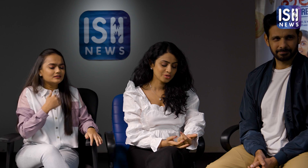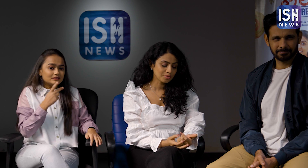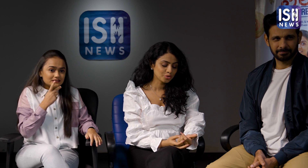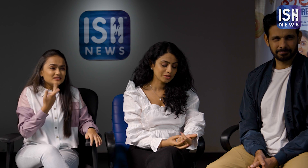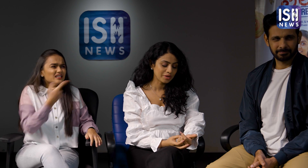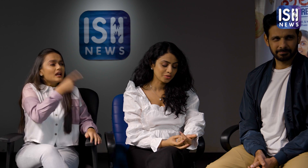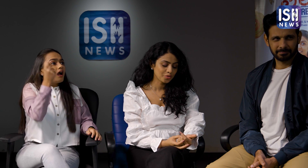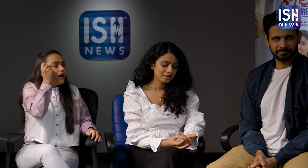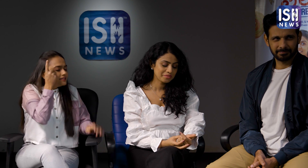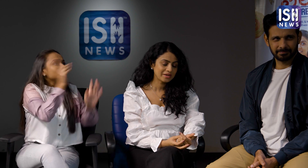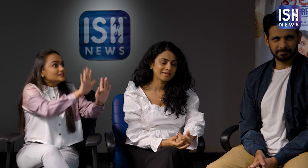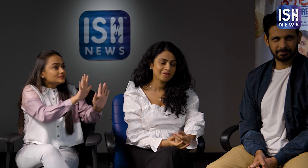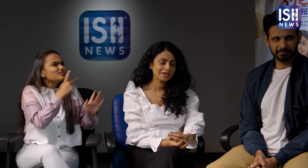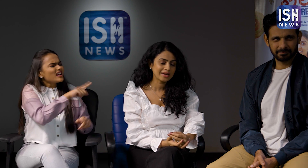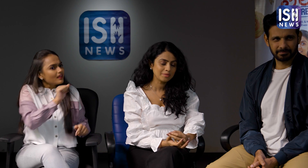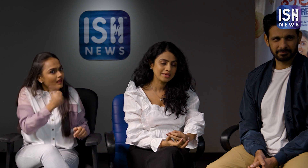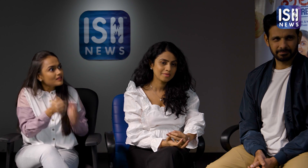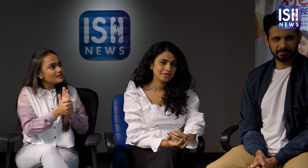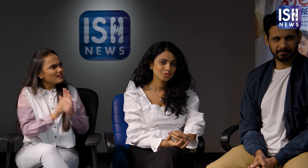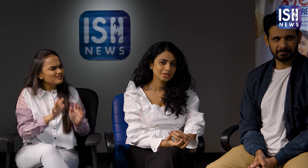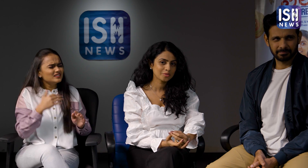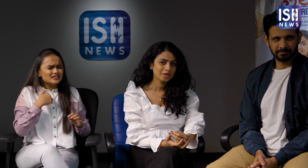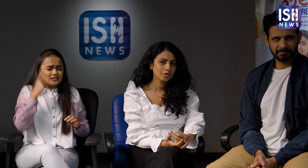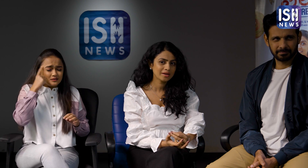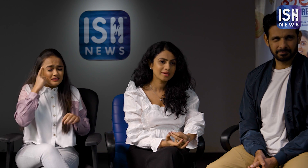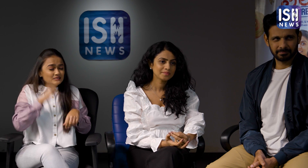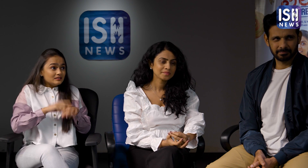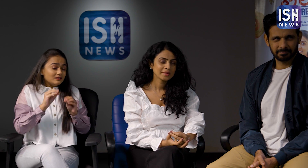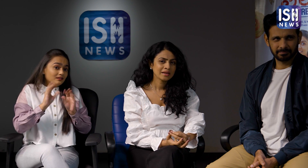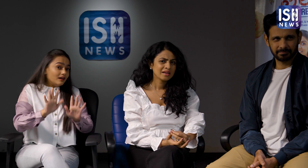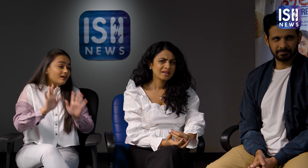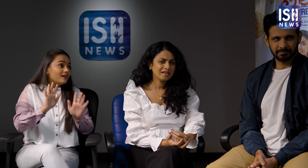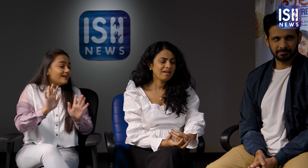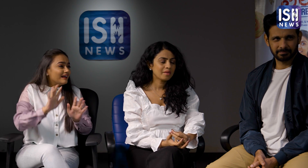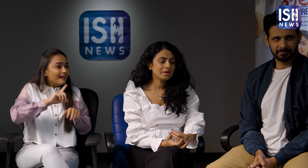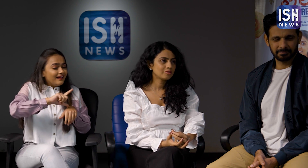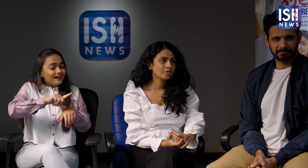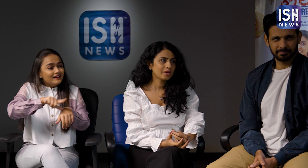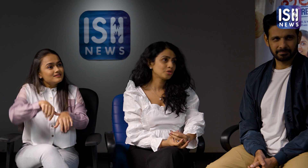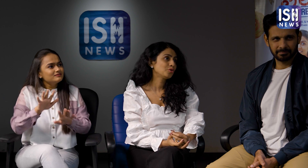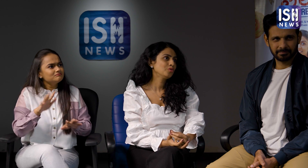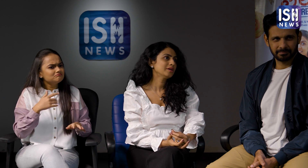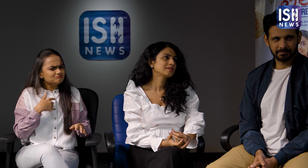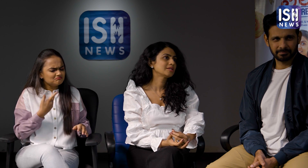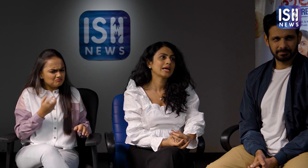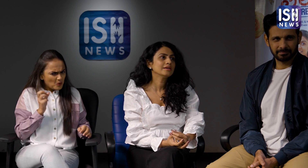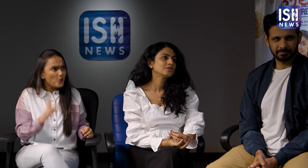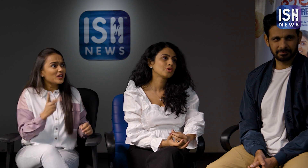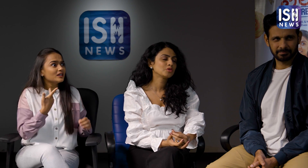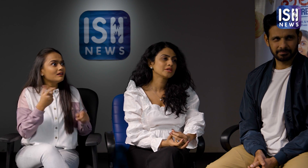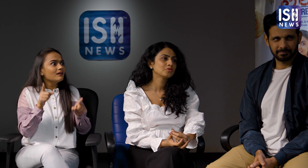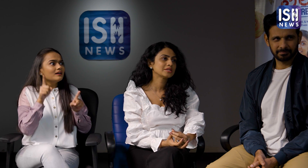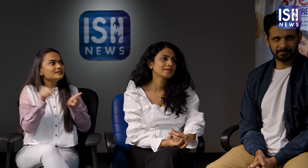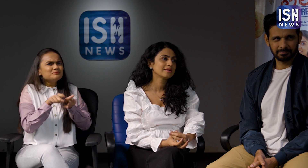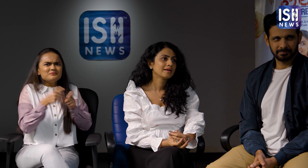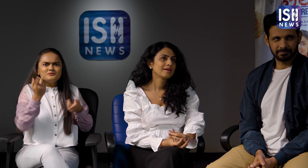थोड़ा समझो इस बात को। फिर मैंने काफ़ी टाइम दिया, मैंने सोचा, मैंने बोला कि आई मीन आई शुड डू इट, इट्स अ